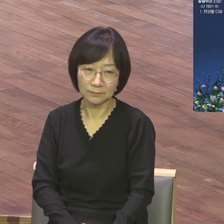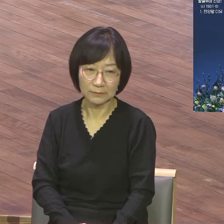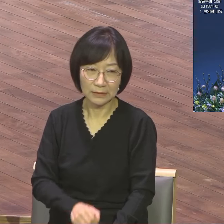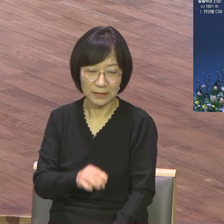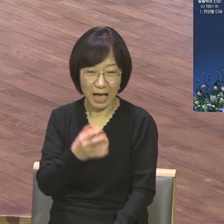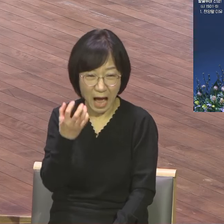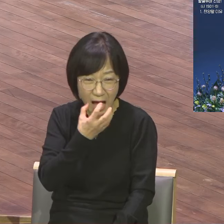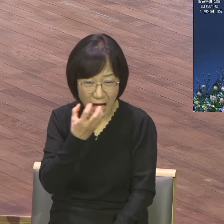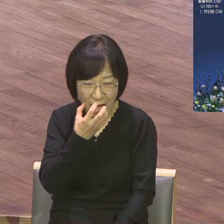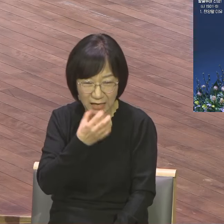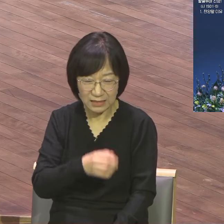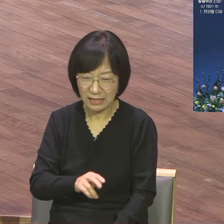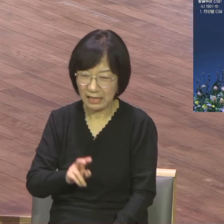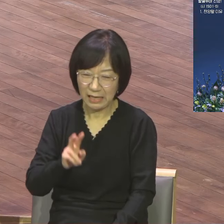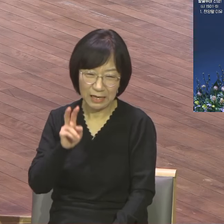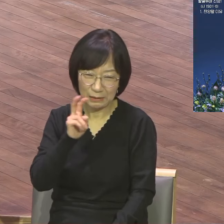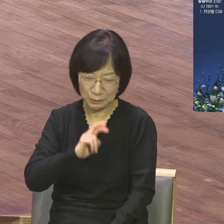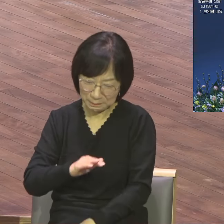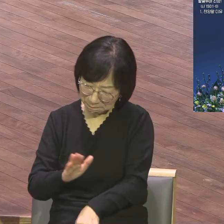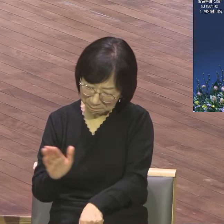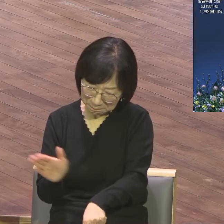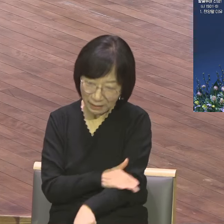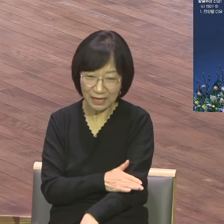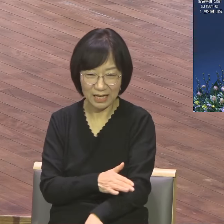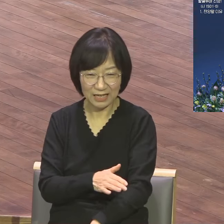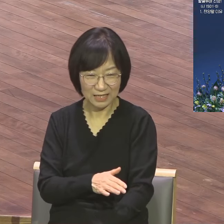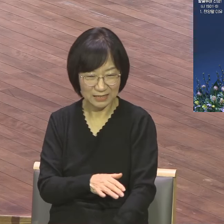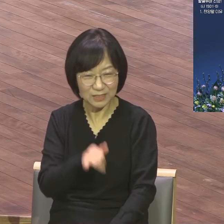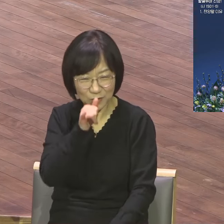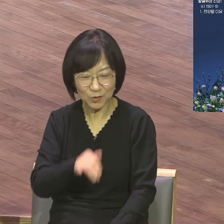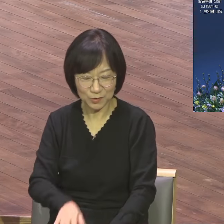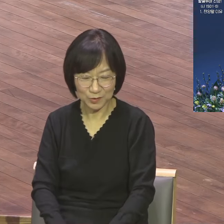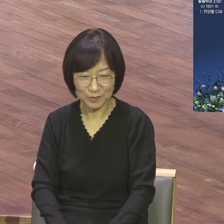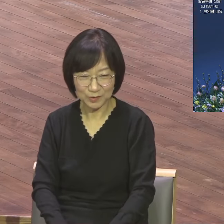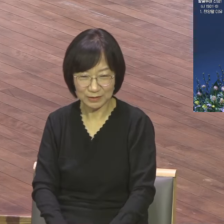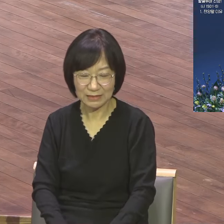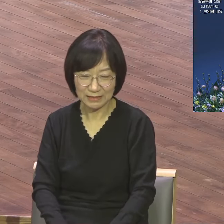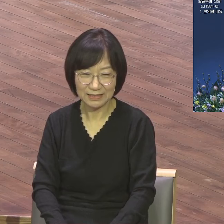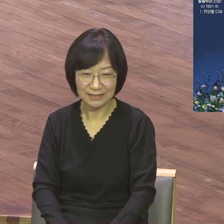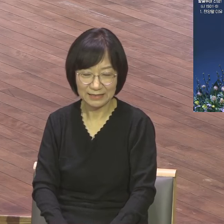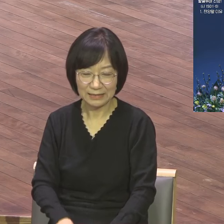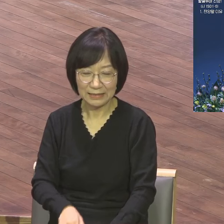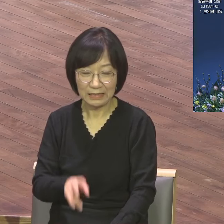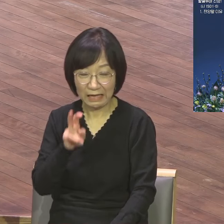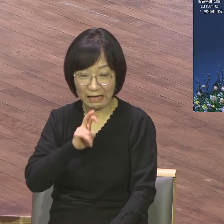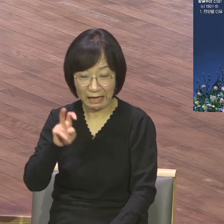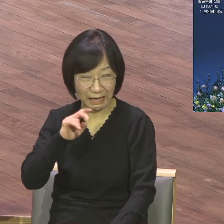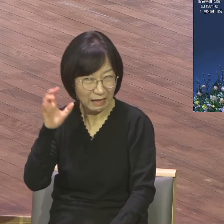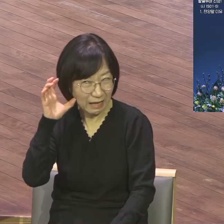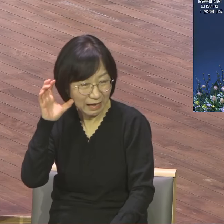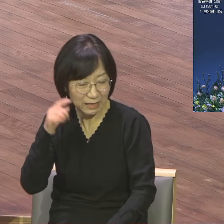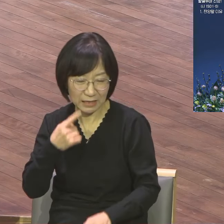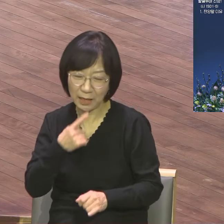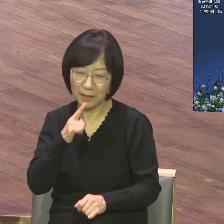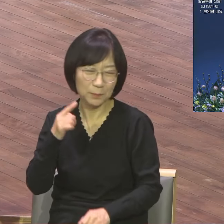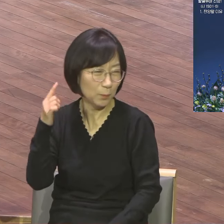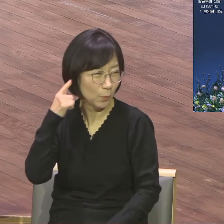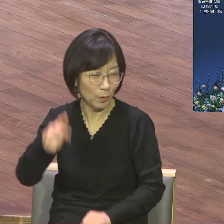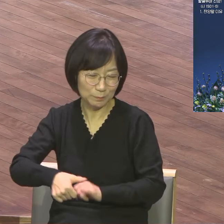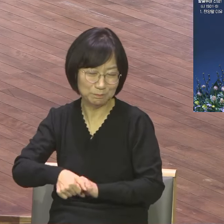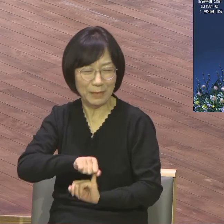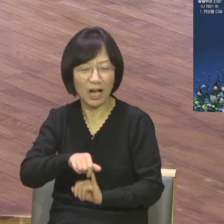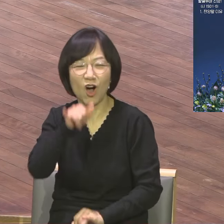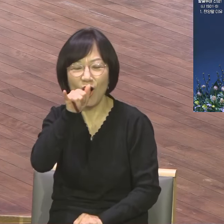못 불러요. 안 불렀어 여러 가지 이유로. 그런 분들은요 찬양을 다 부르면 처음